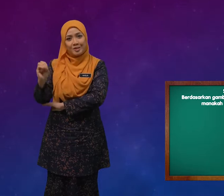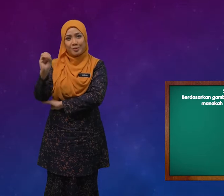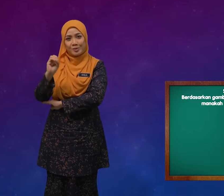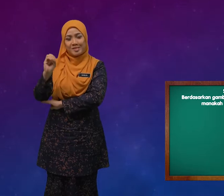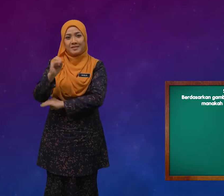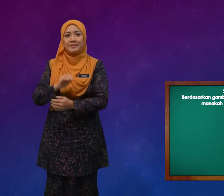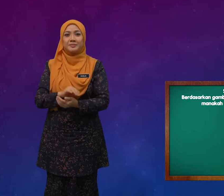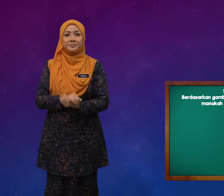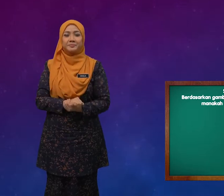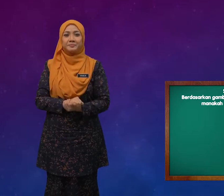7%?